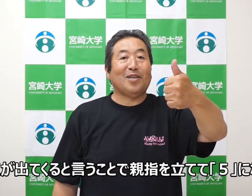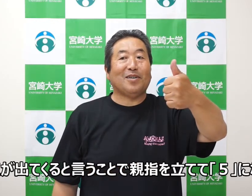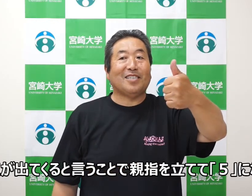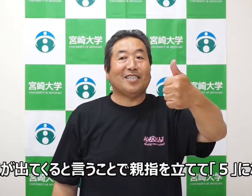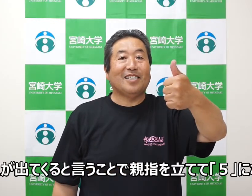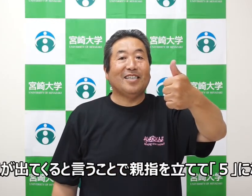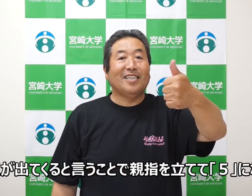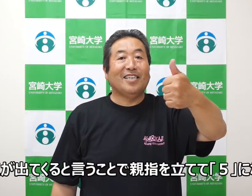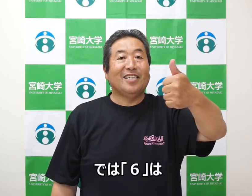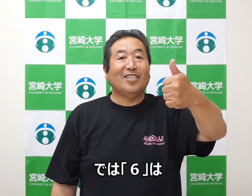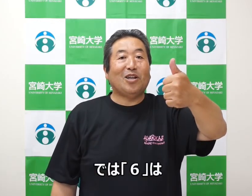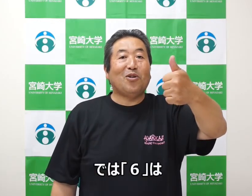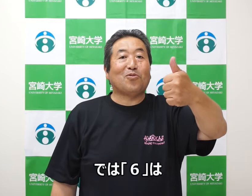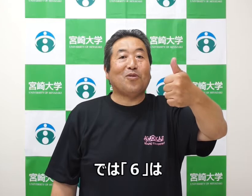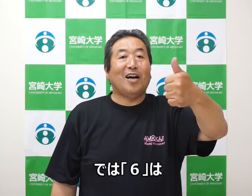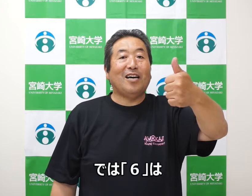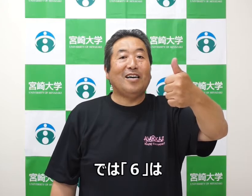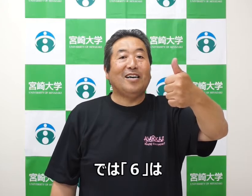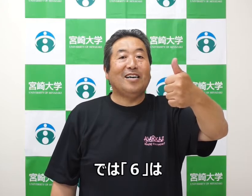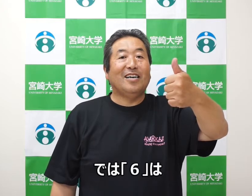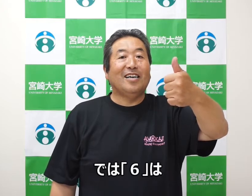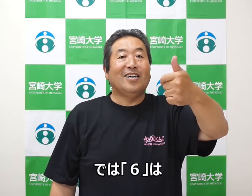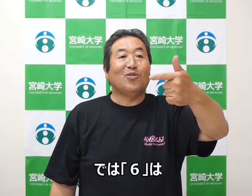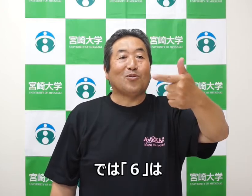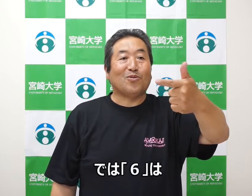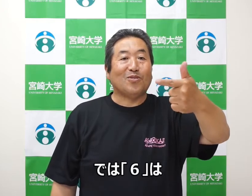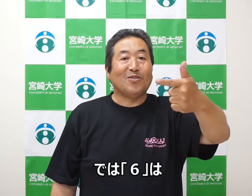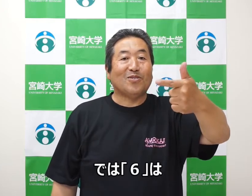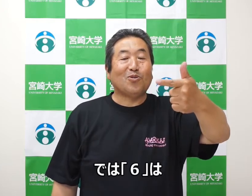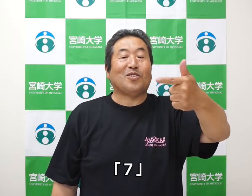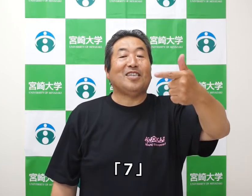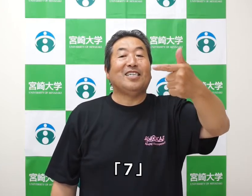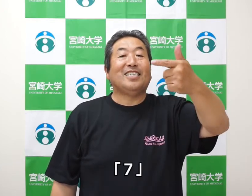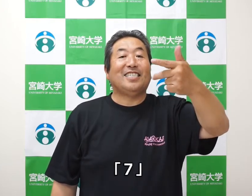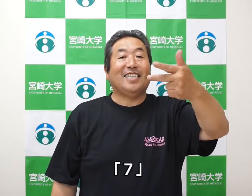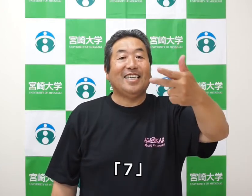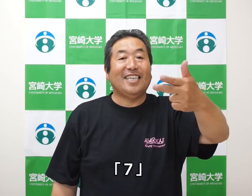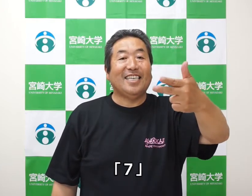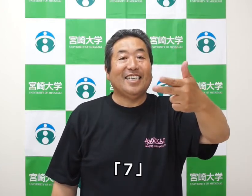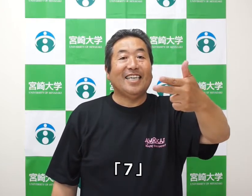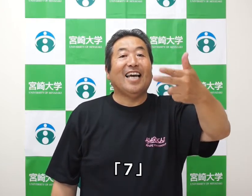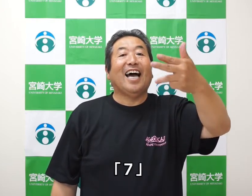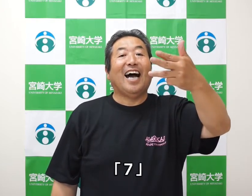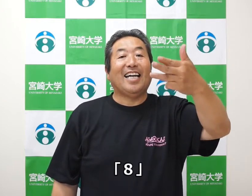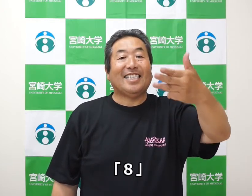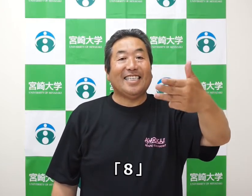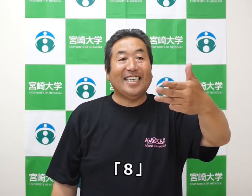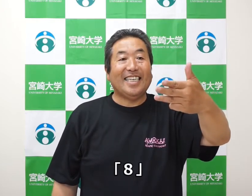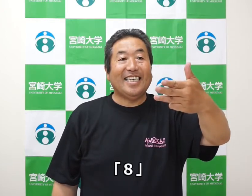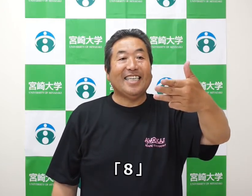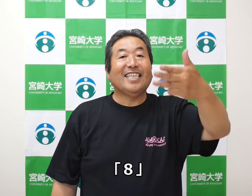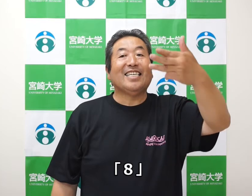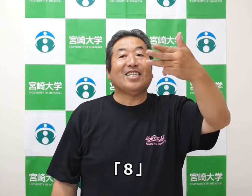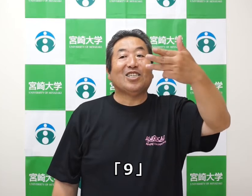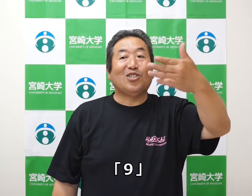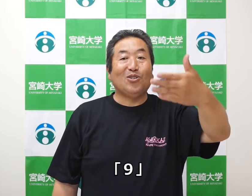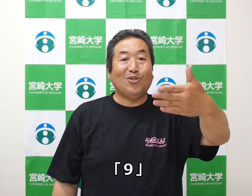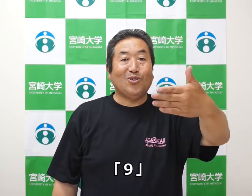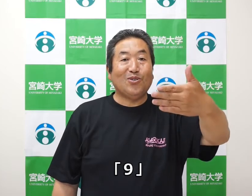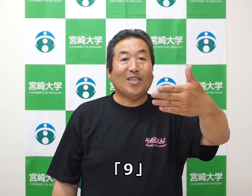。そしたら6は6、そうです、7、8、9ってな